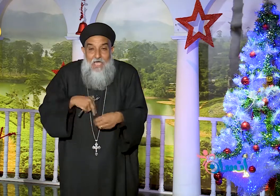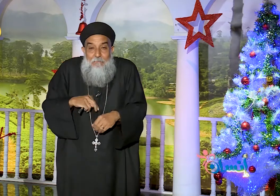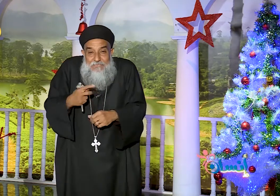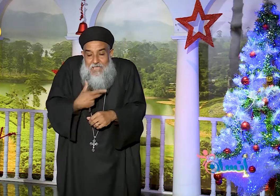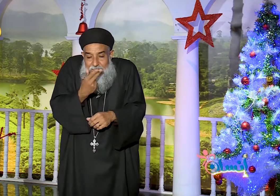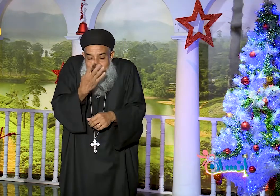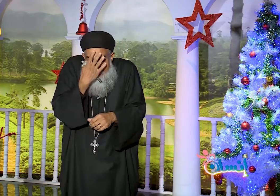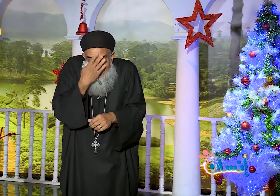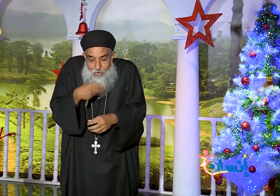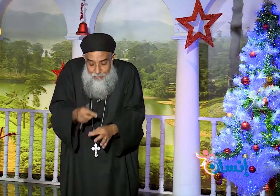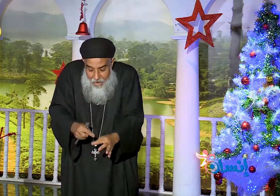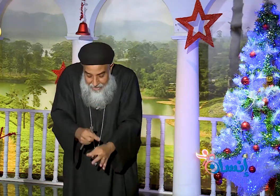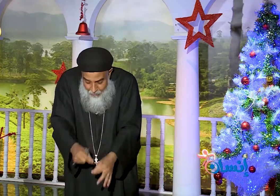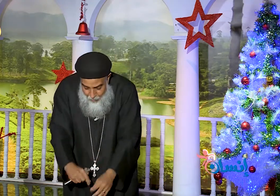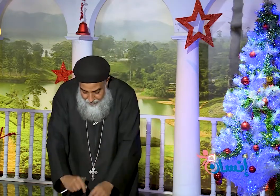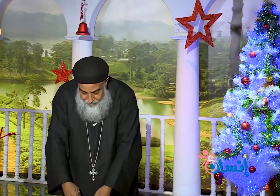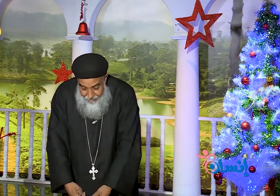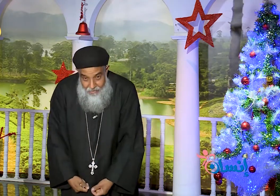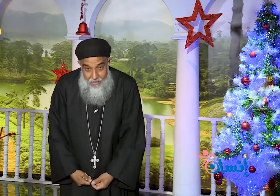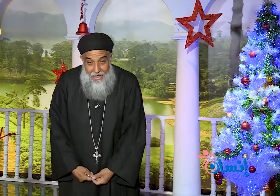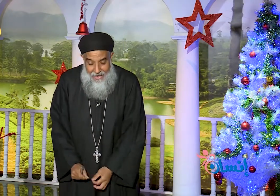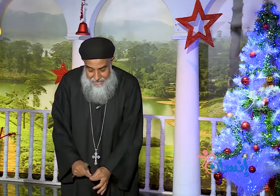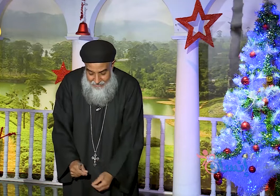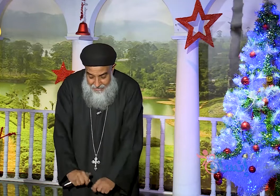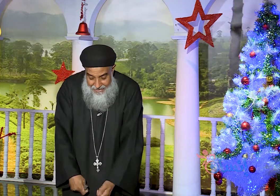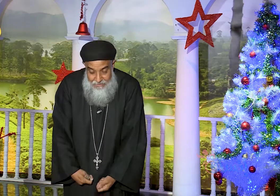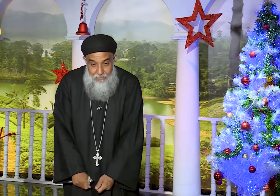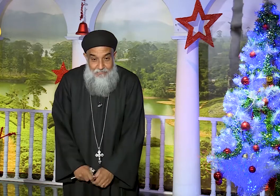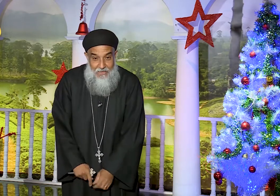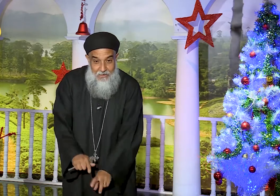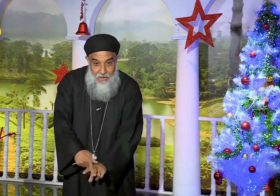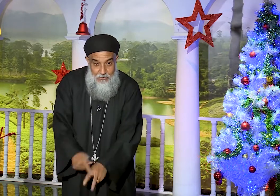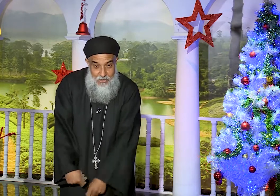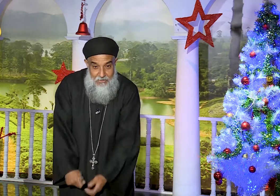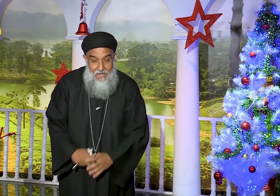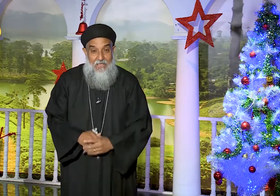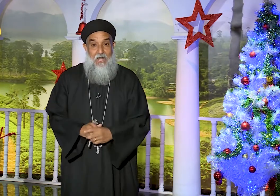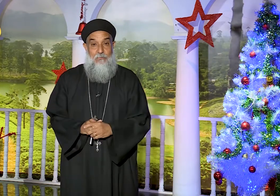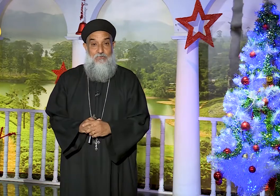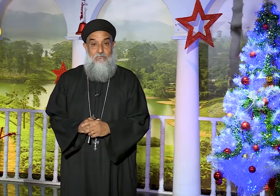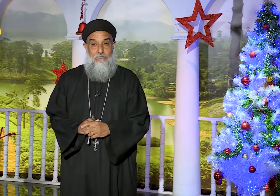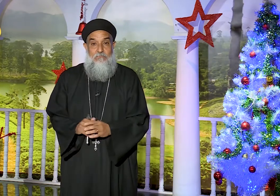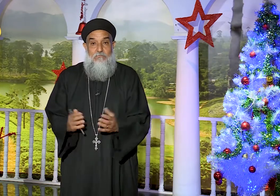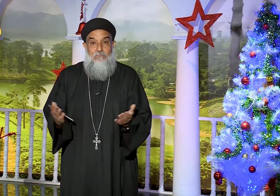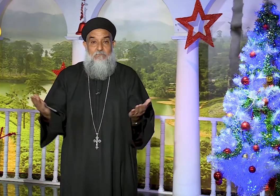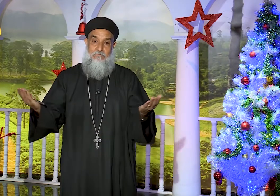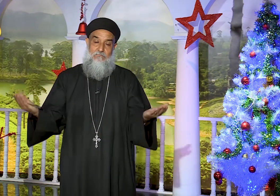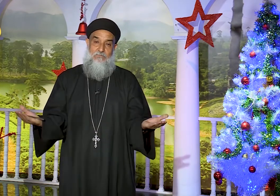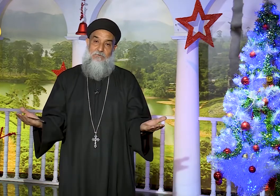ما استاهلش ده، انا مكسوف لو حليت الجزمه بتاعتك او الصندل اللي كان لابسه. طب